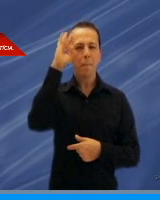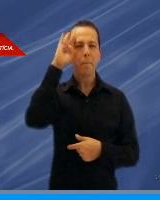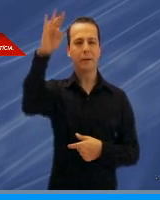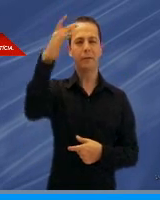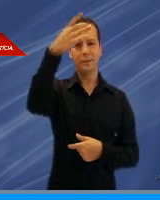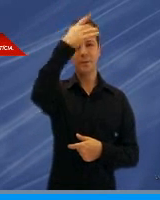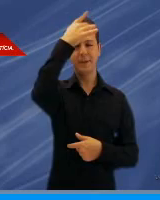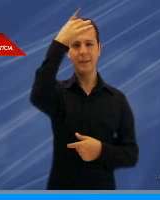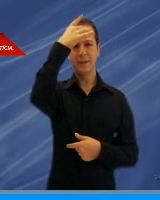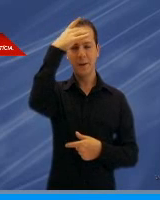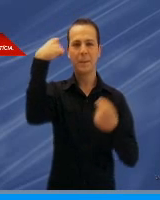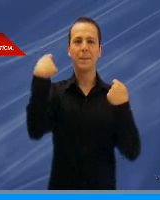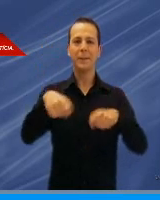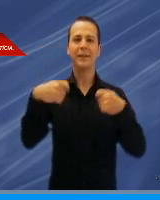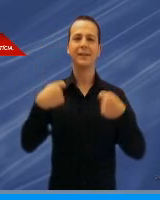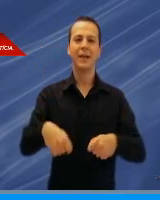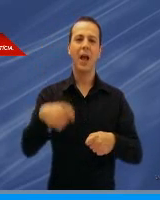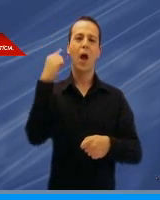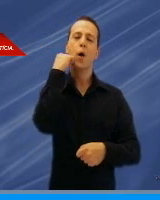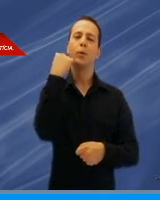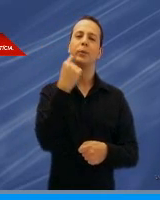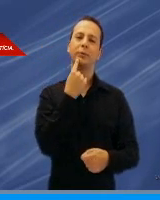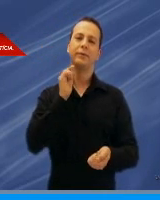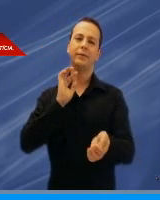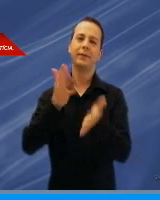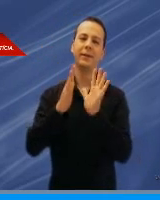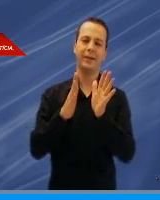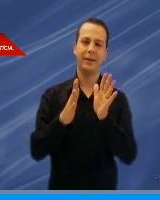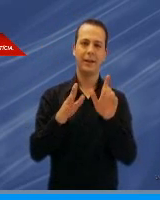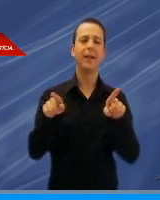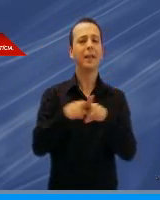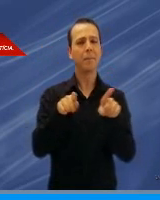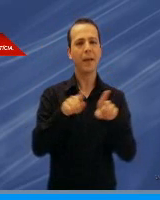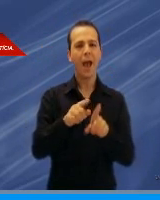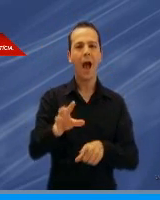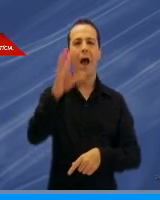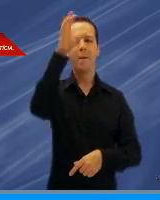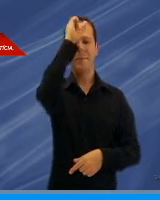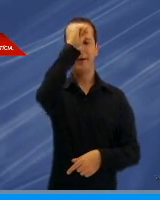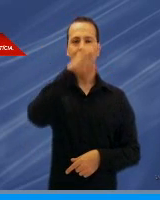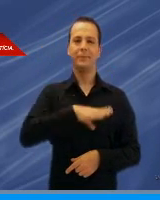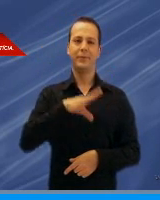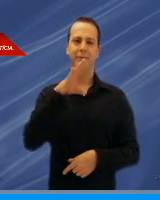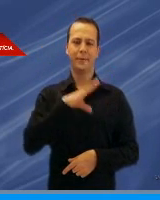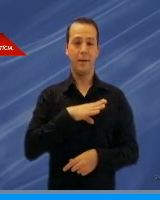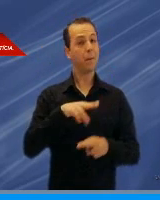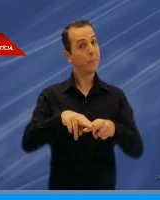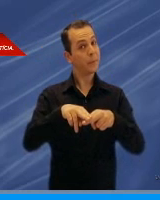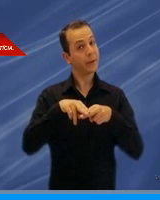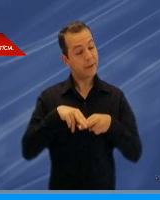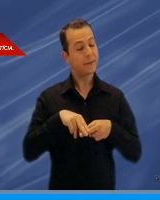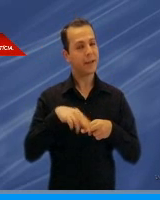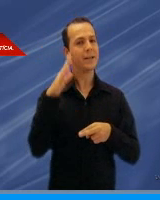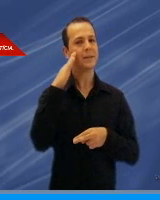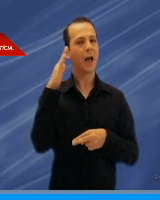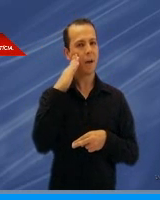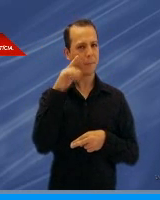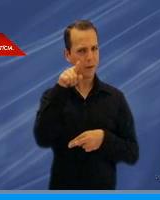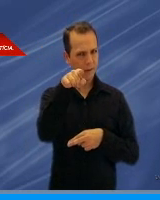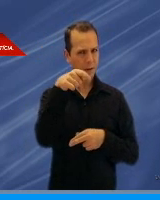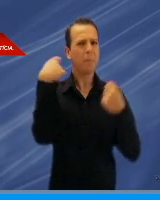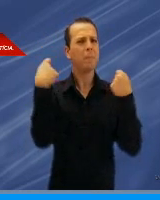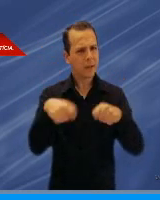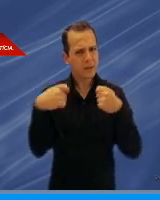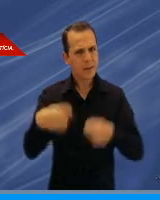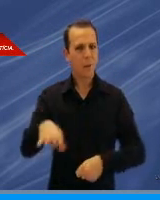à comunidade de surdos, para que eles também entendam que aprender